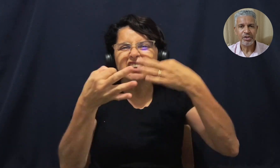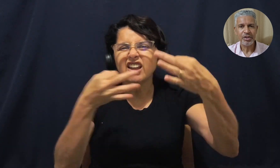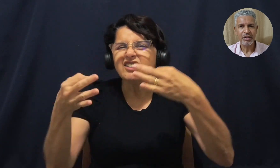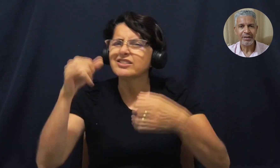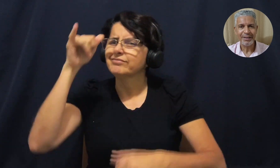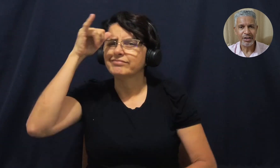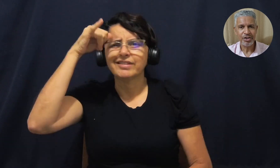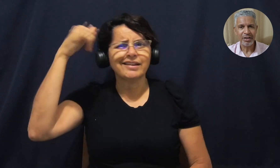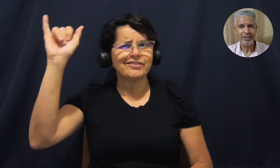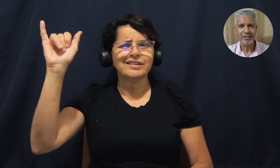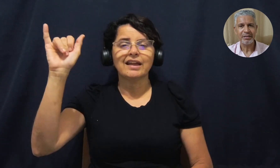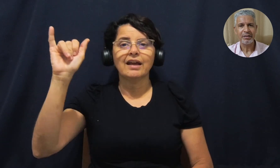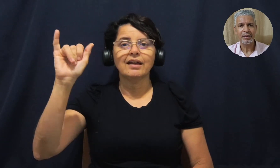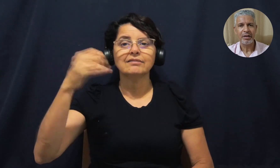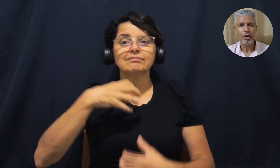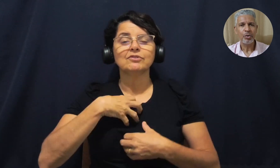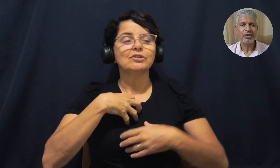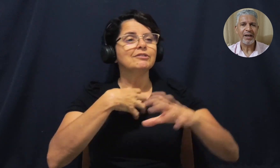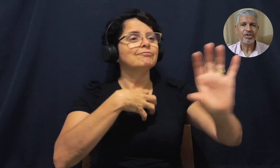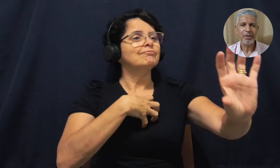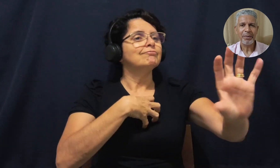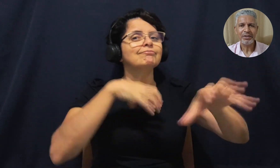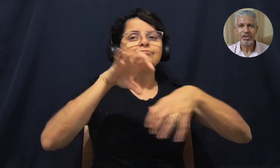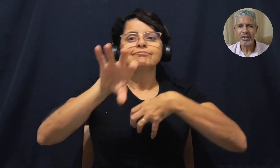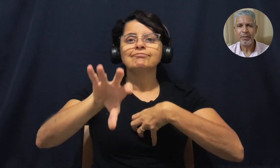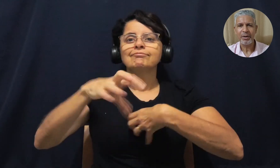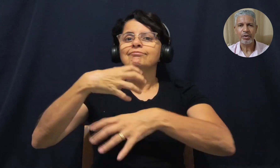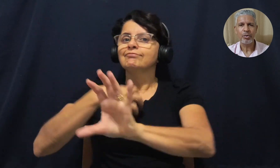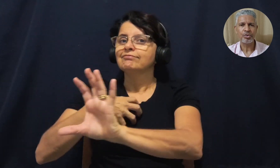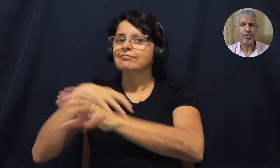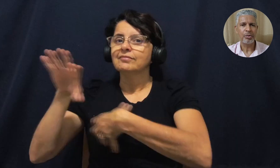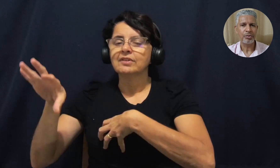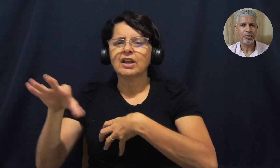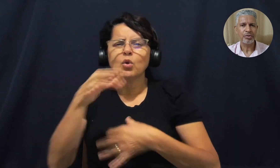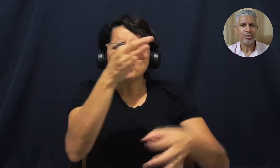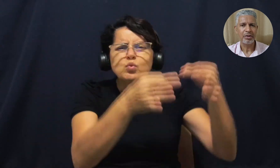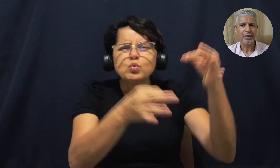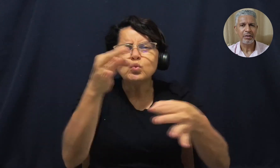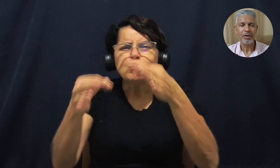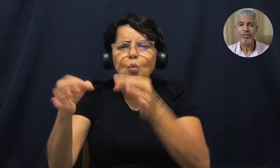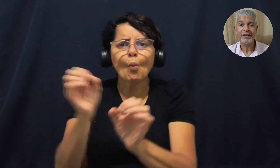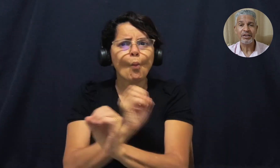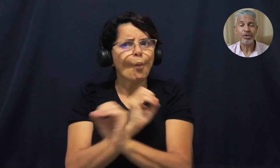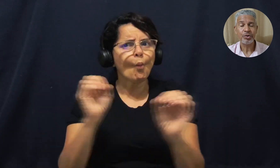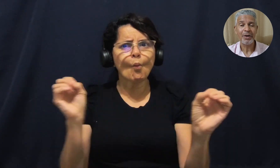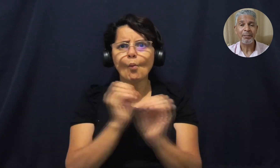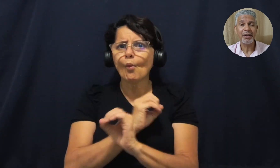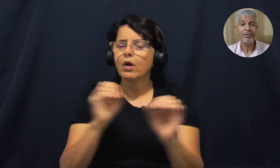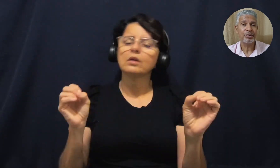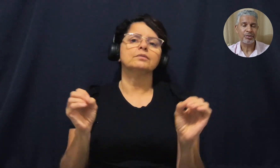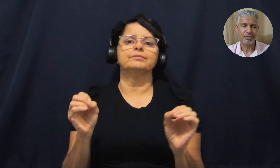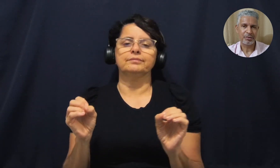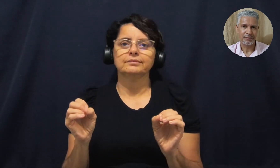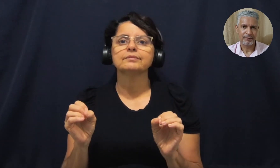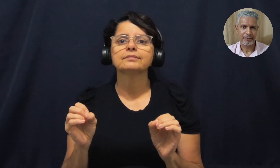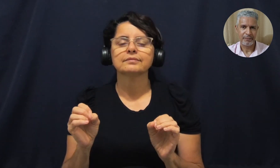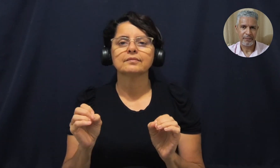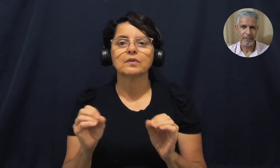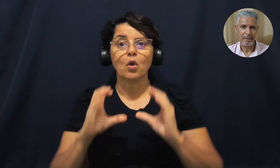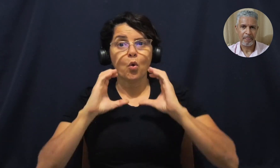evitar emitir críticas, usar de empatia para com os outros, não fazer